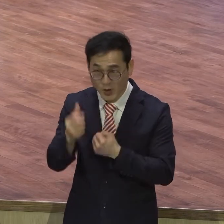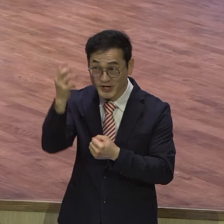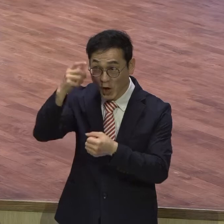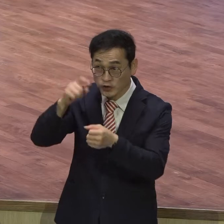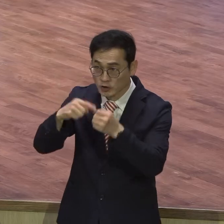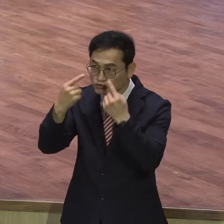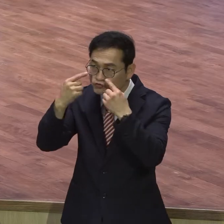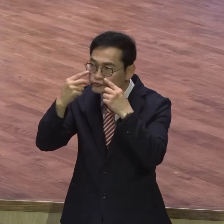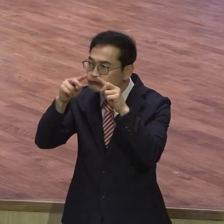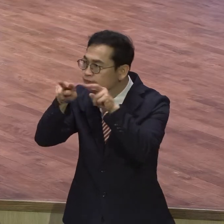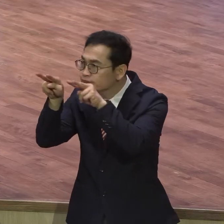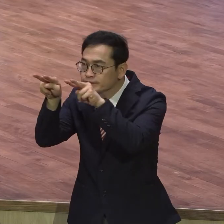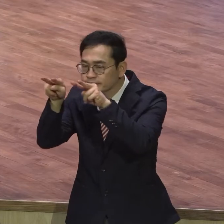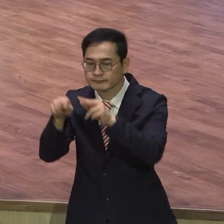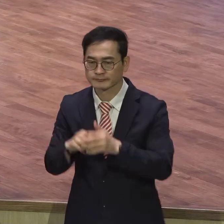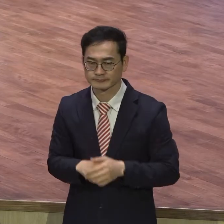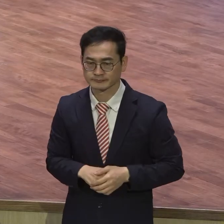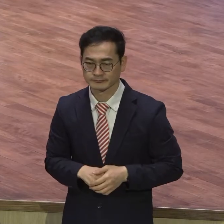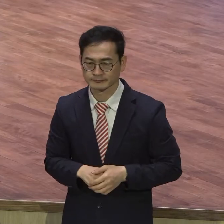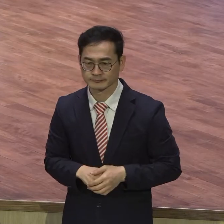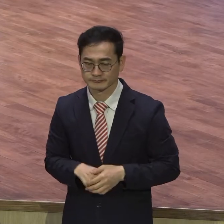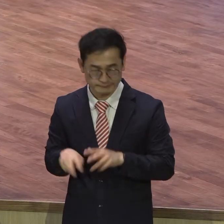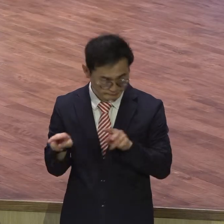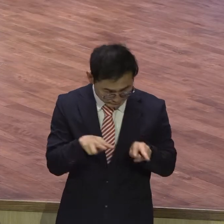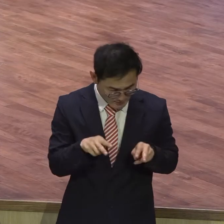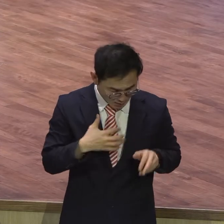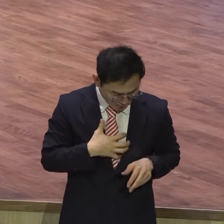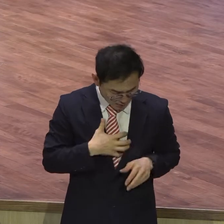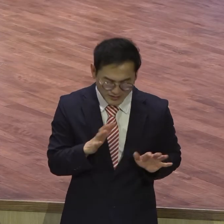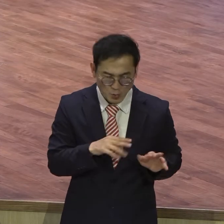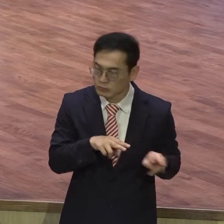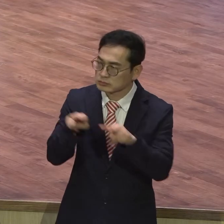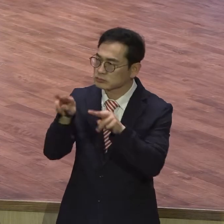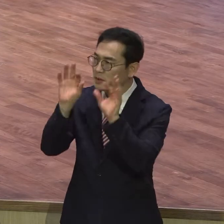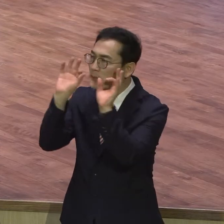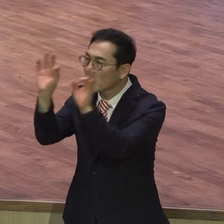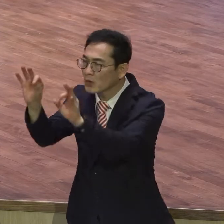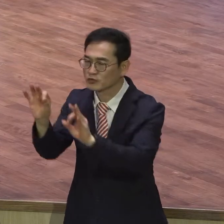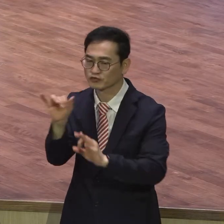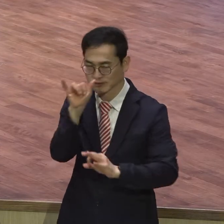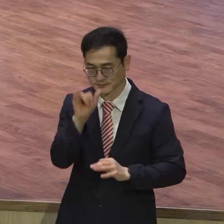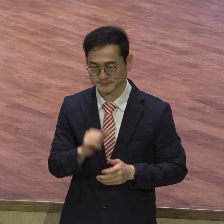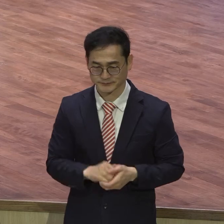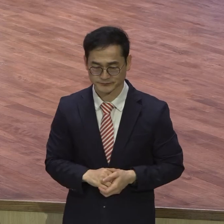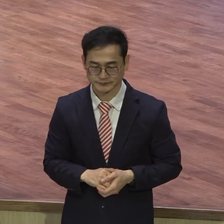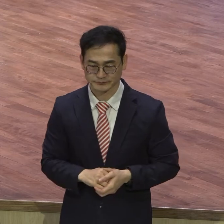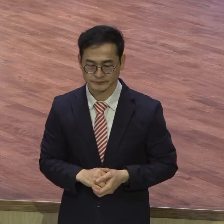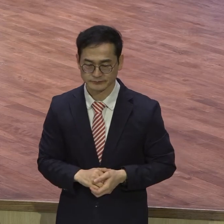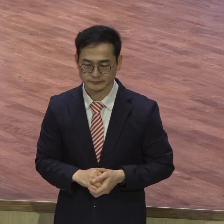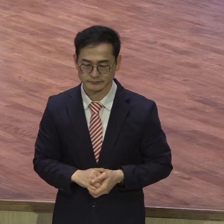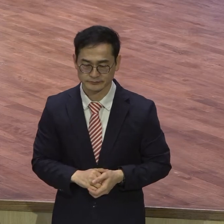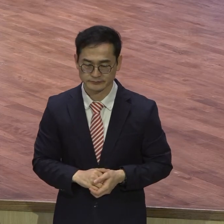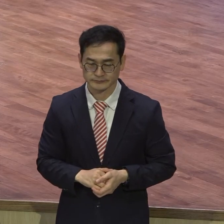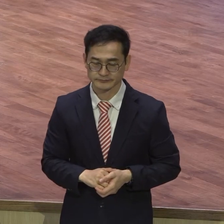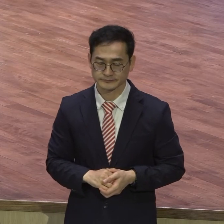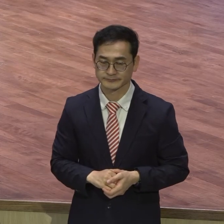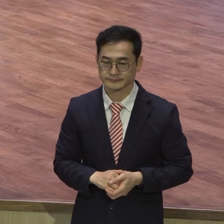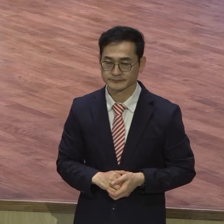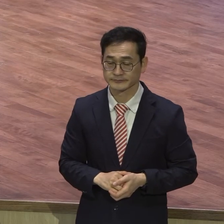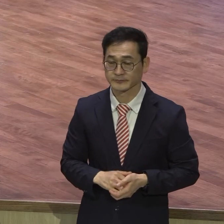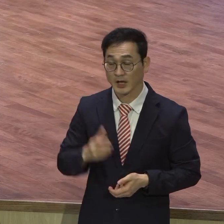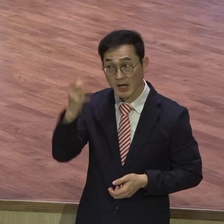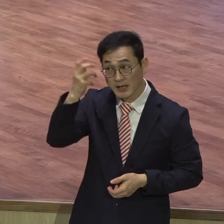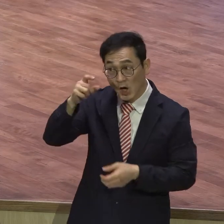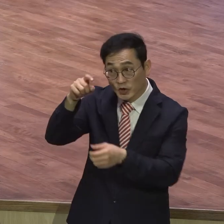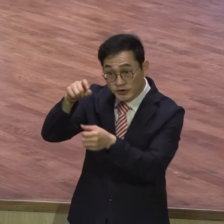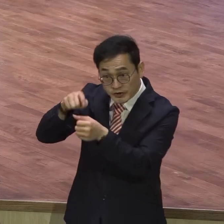영적으로 봐야 영적으로 잡을 수 있고 영적으로 해석할 수 있고 영적으로 응답할 수 있다 그러니까